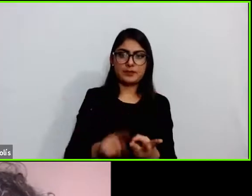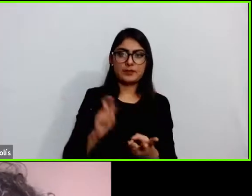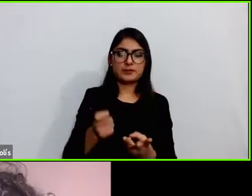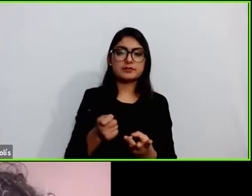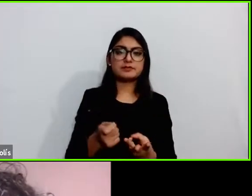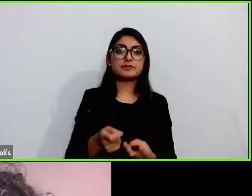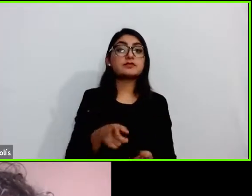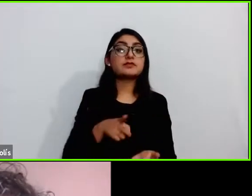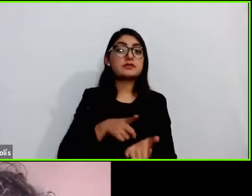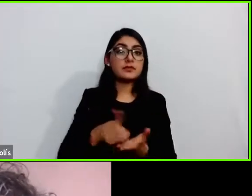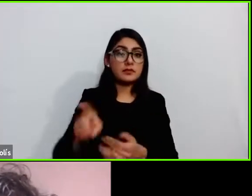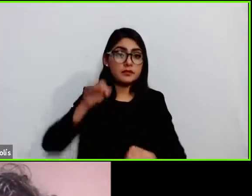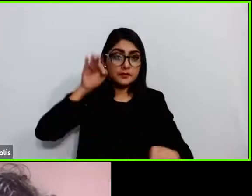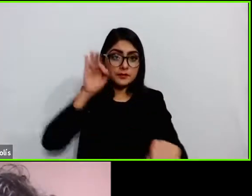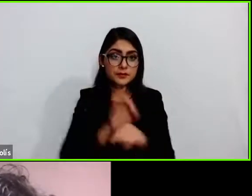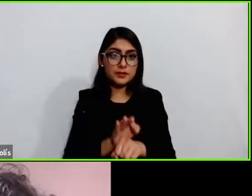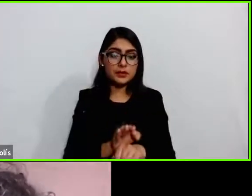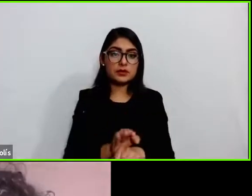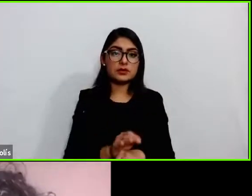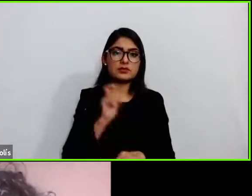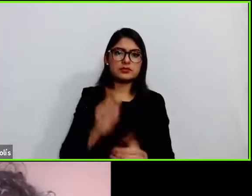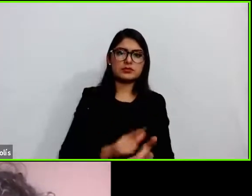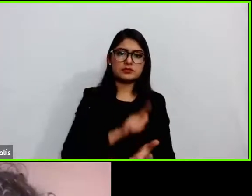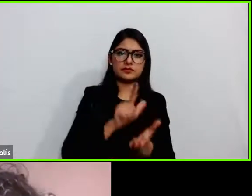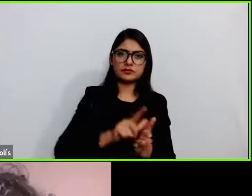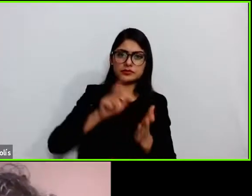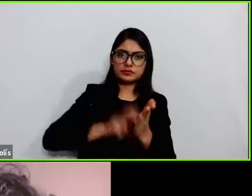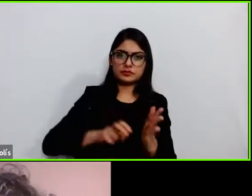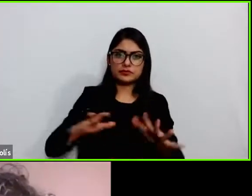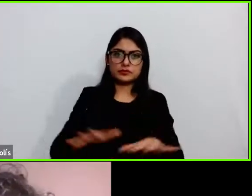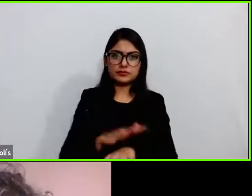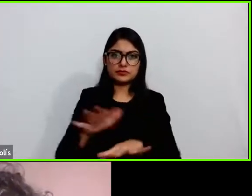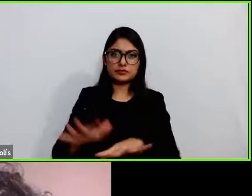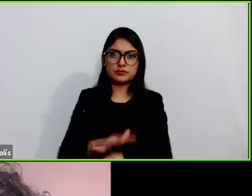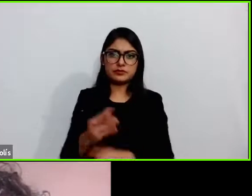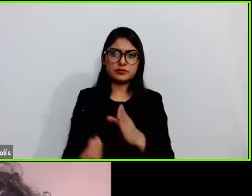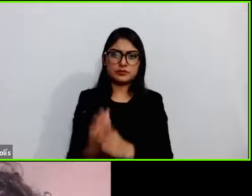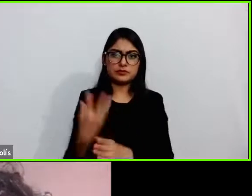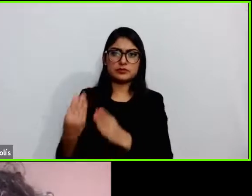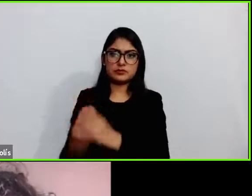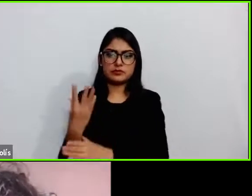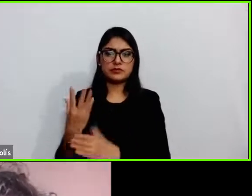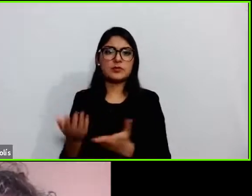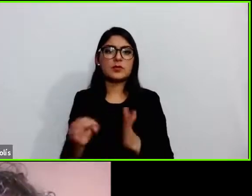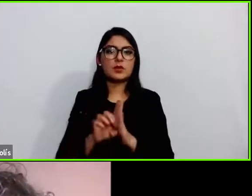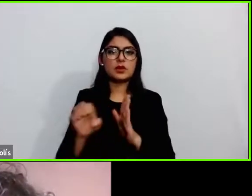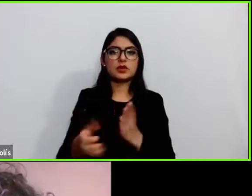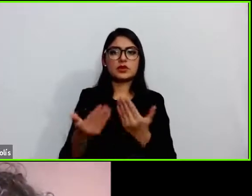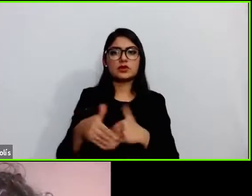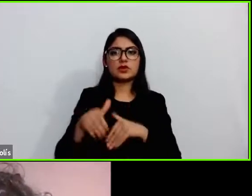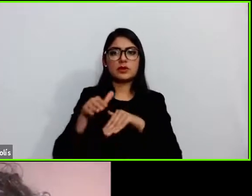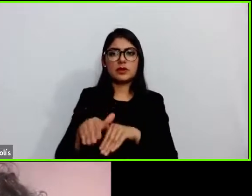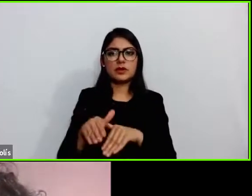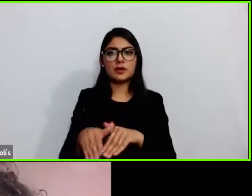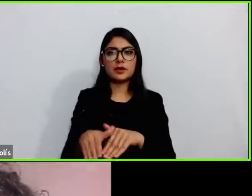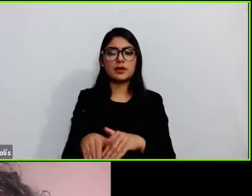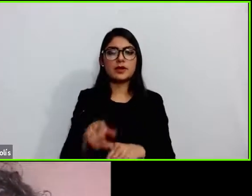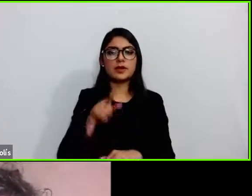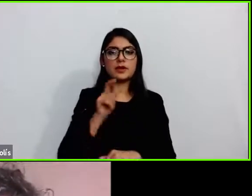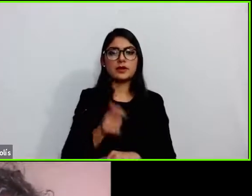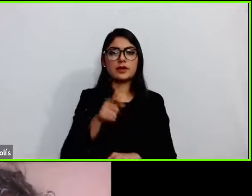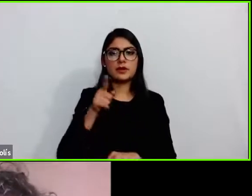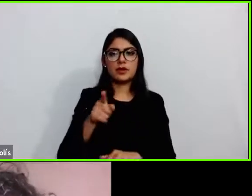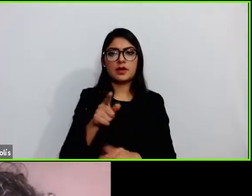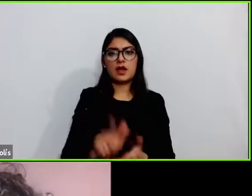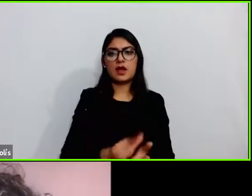través de, si hay reformas, pues yo creo, por ejemplo, lo de la consolidación del precedente que ahora está en la reforma judicial me